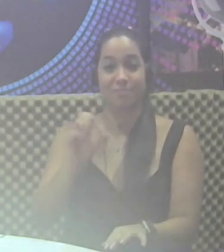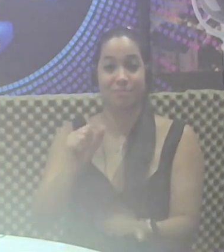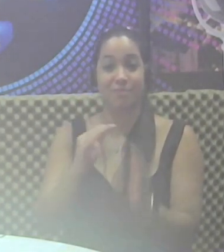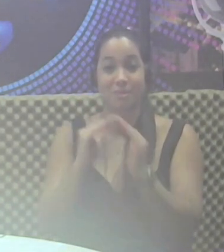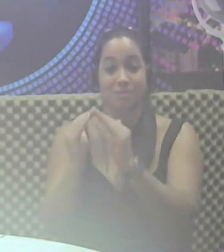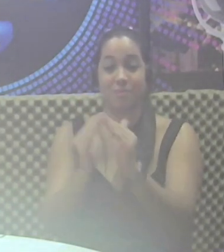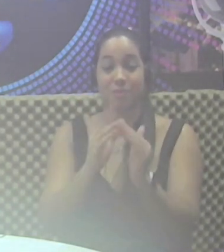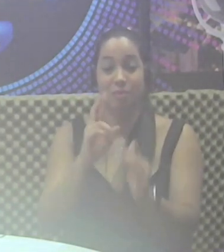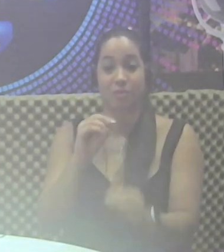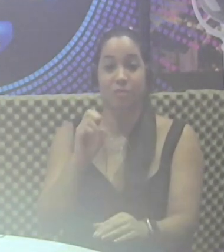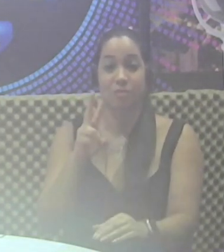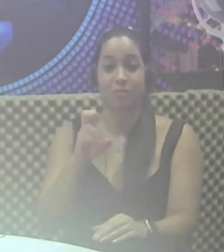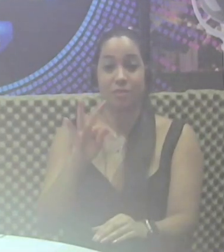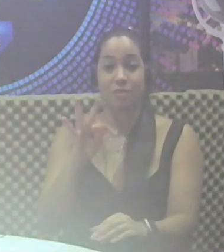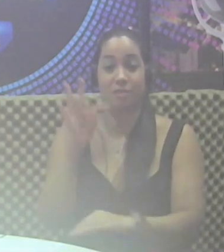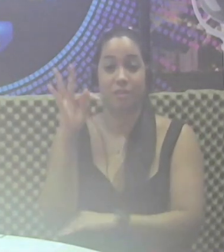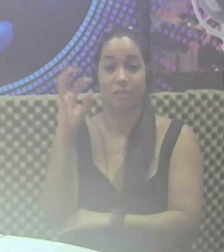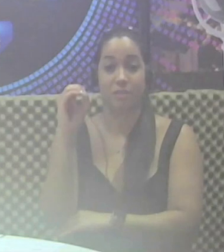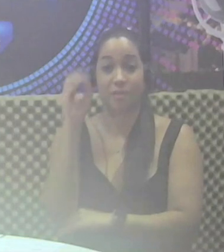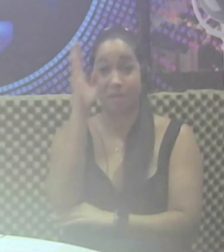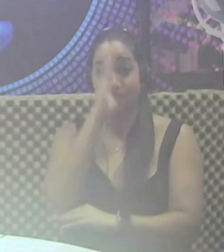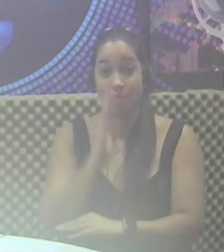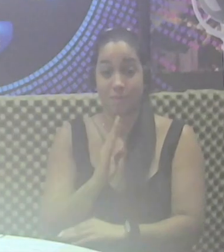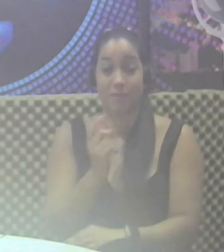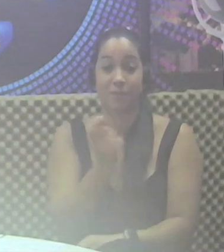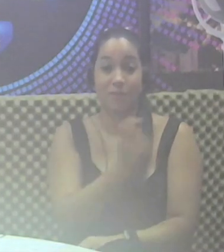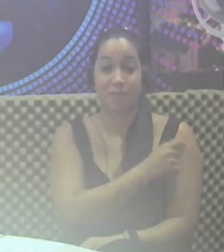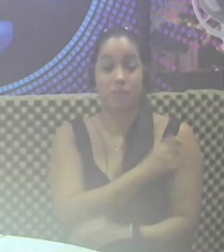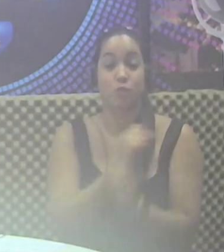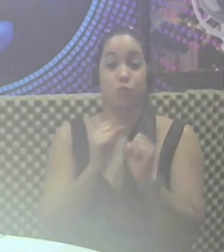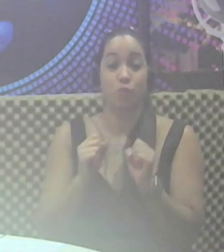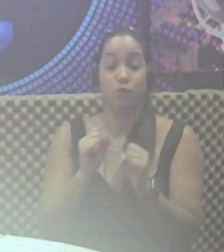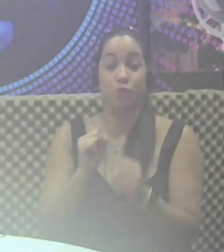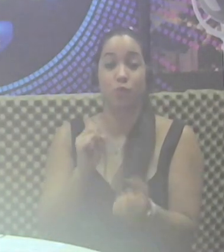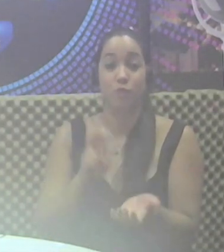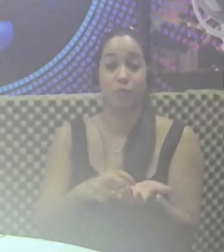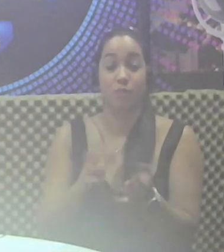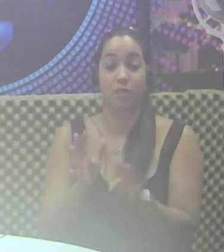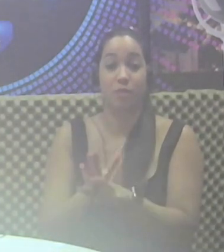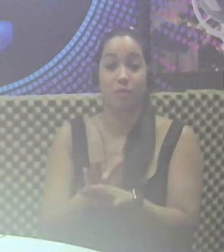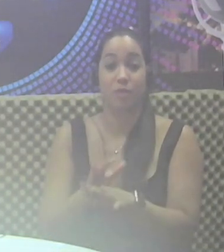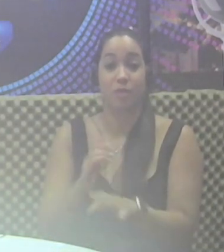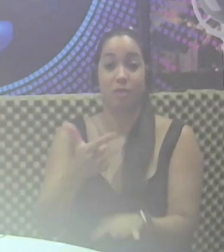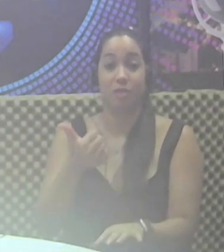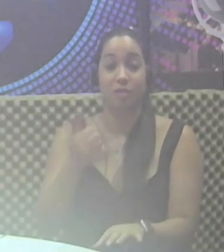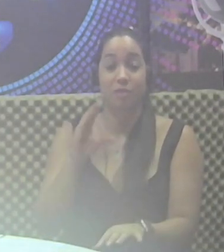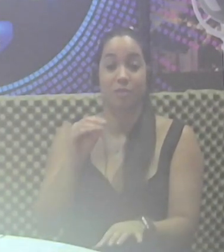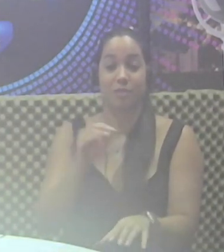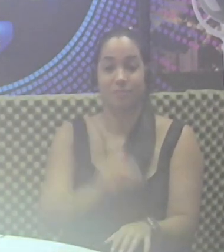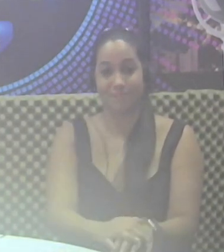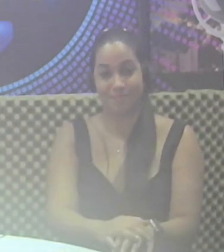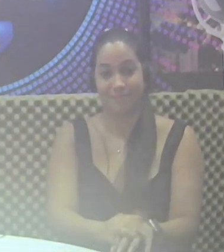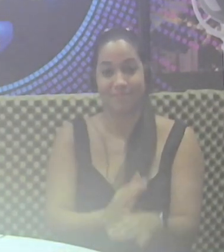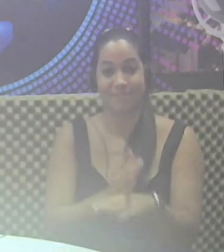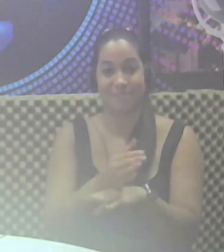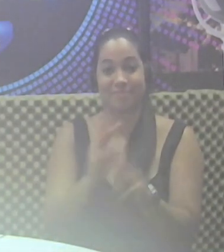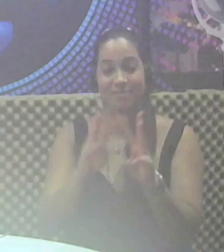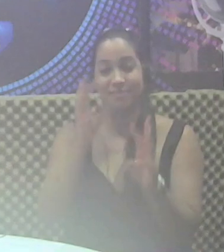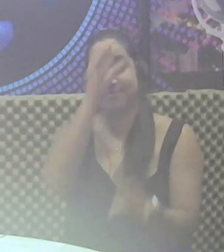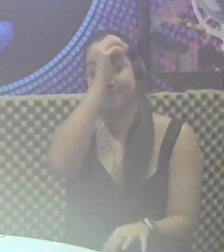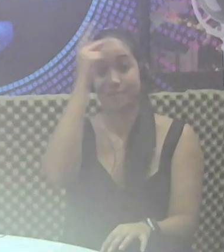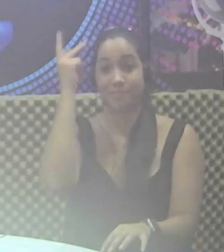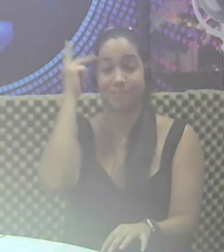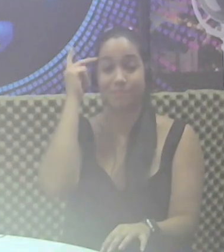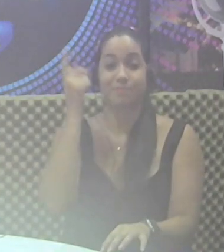bairros Roosevelt, Tocantins e Brasil, a vacina pode ser tomada de 8 da manhã às 9 da noite. Acesse o portal da Prefeitura